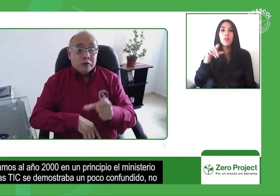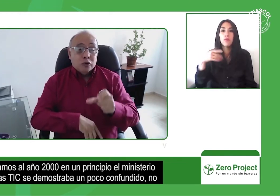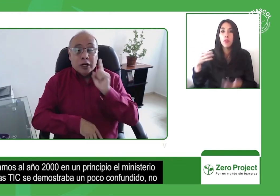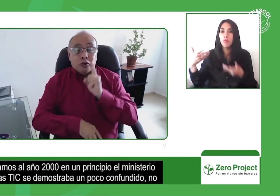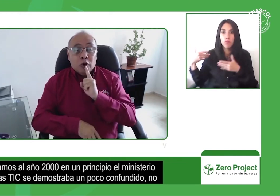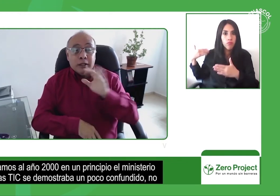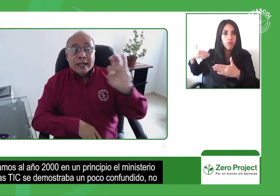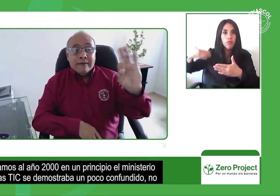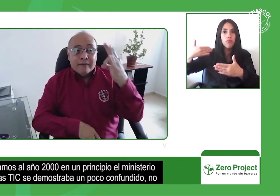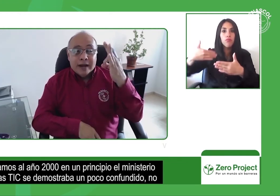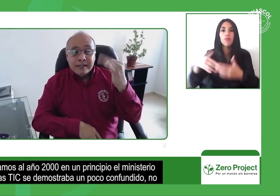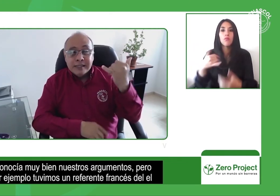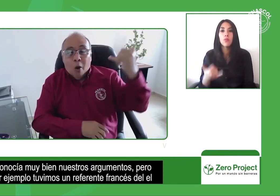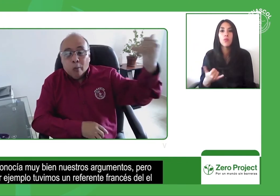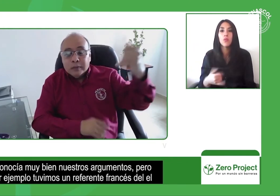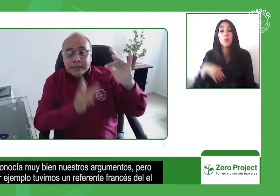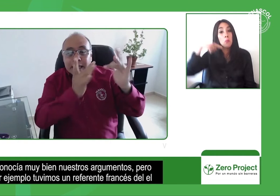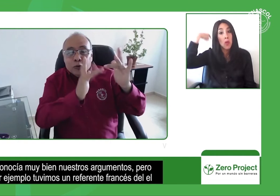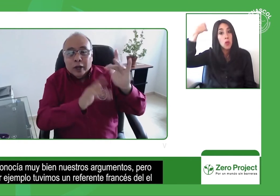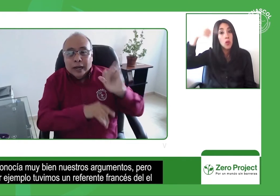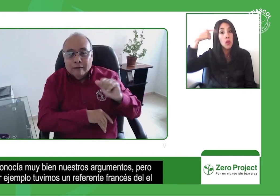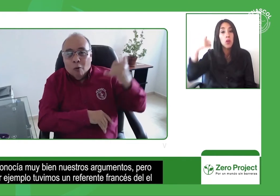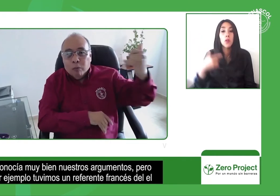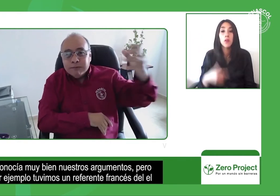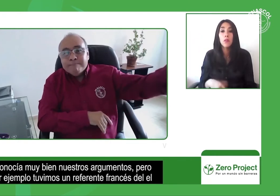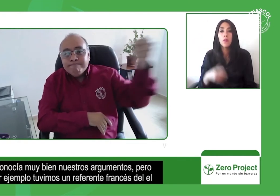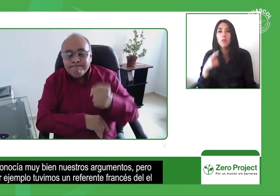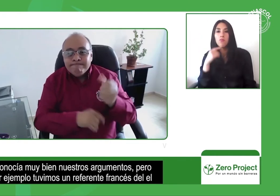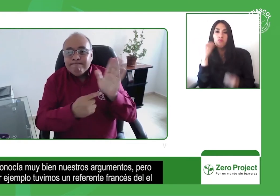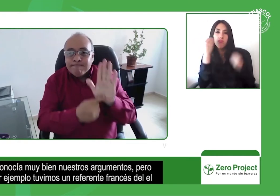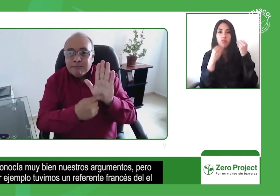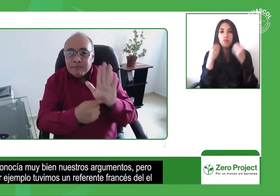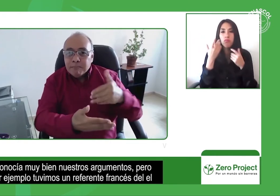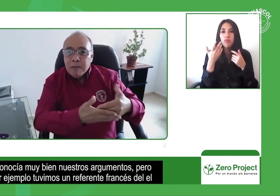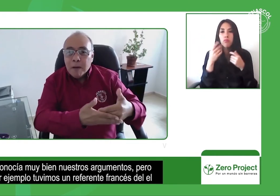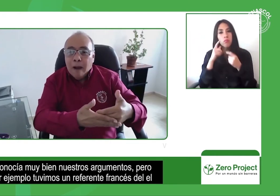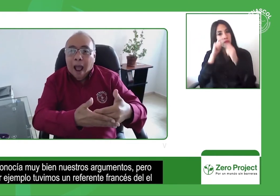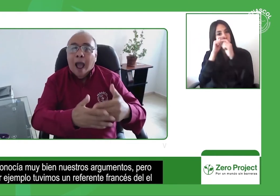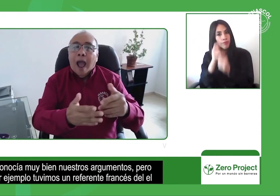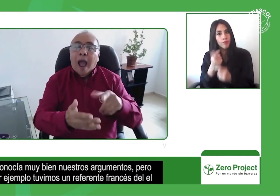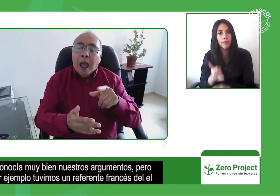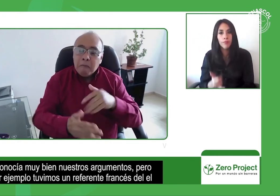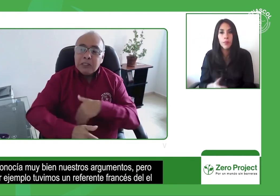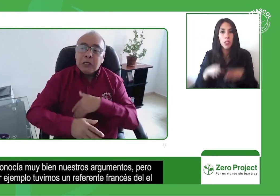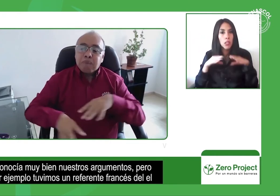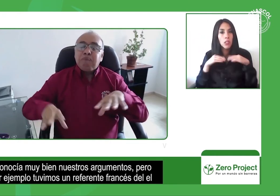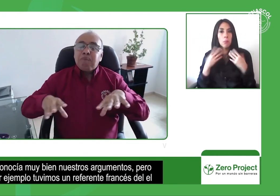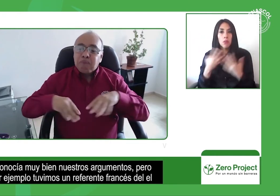poco confundido, no reconocía muy bien nuestros argumentos, pero, por ejemplo, tuvimos